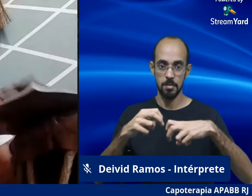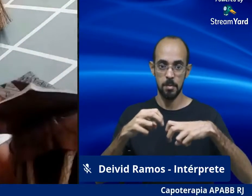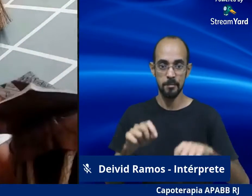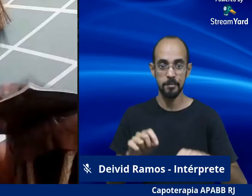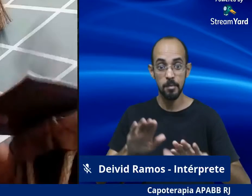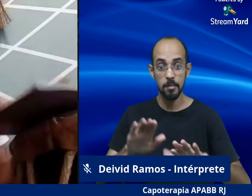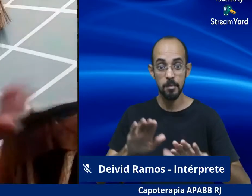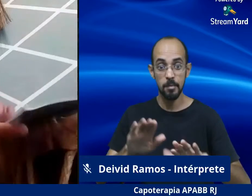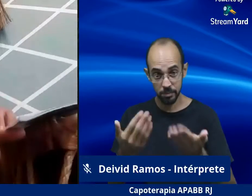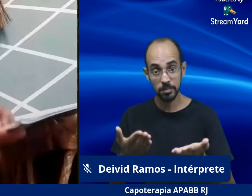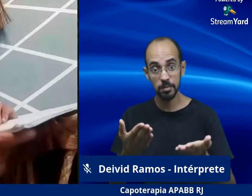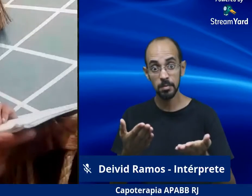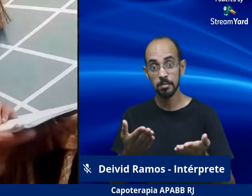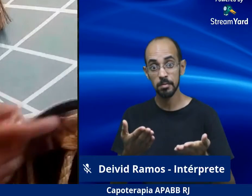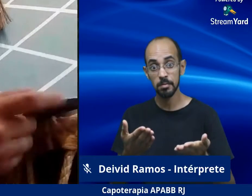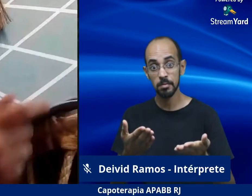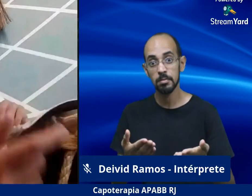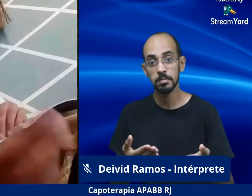vejamos.